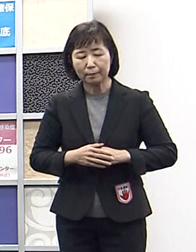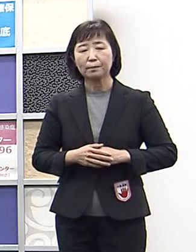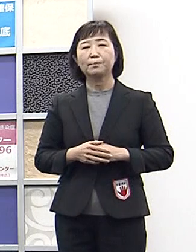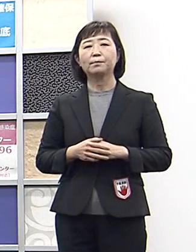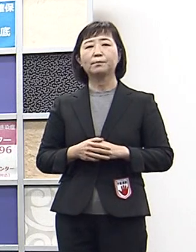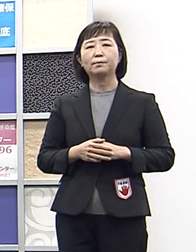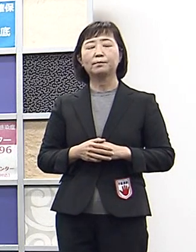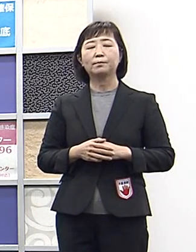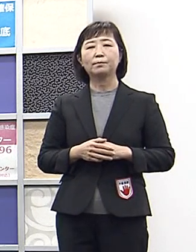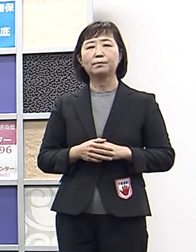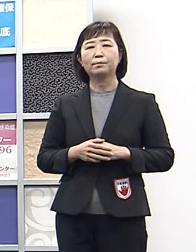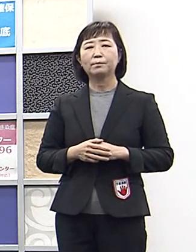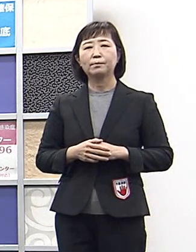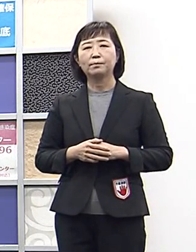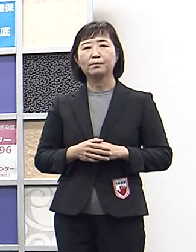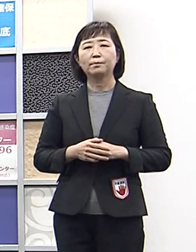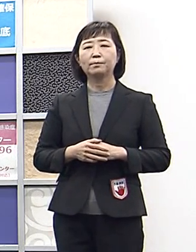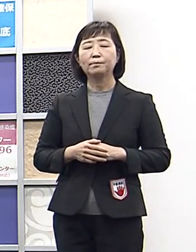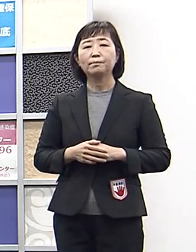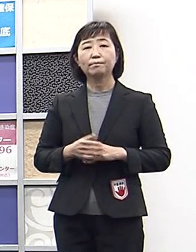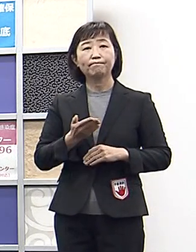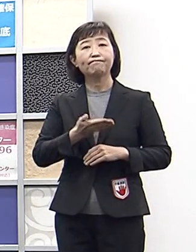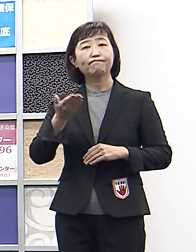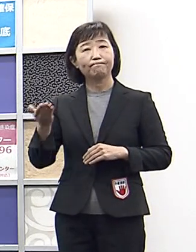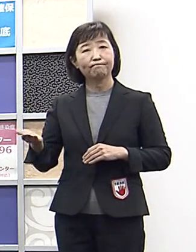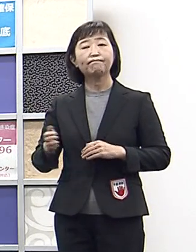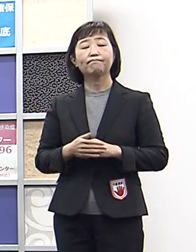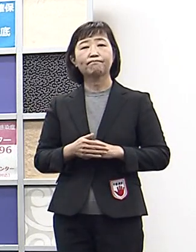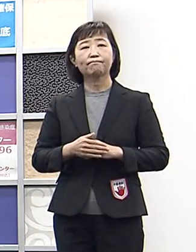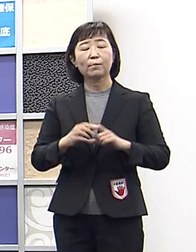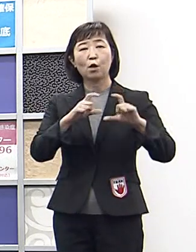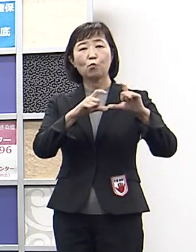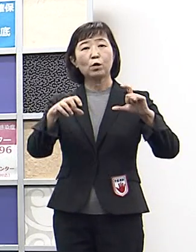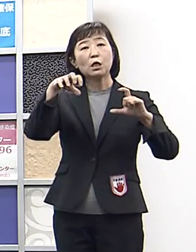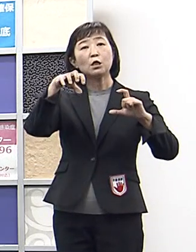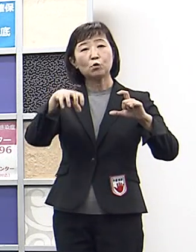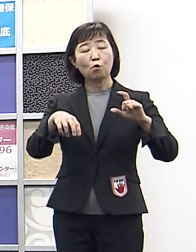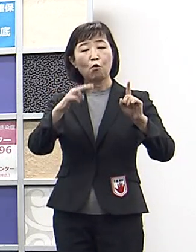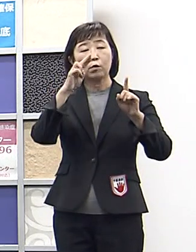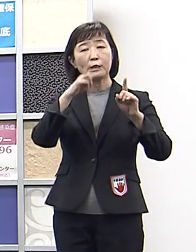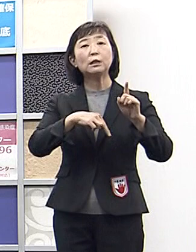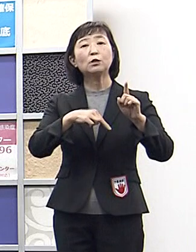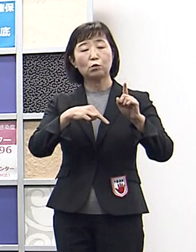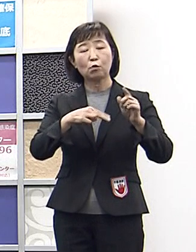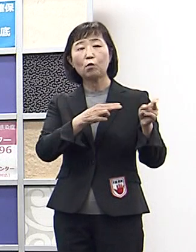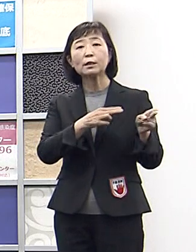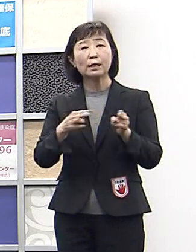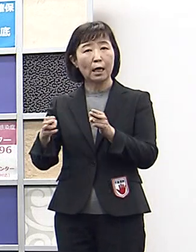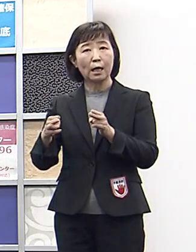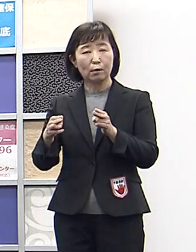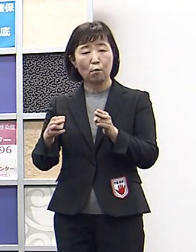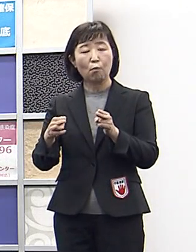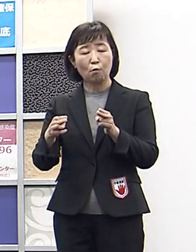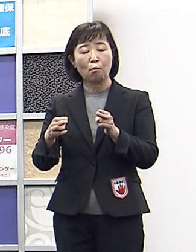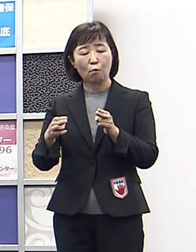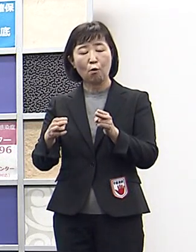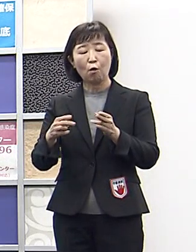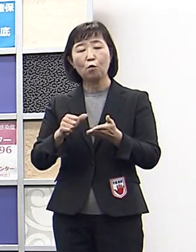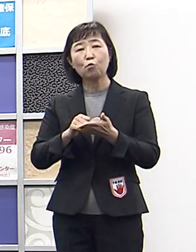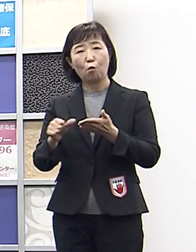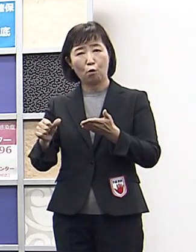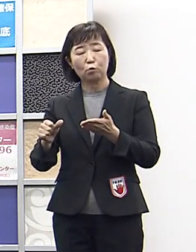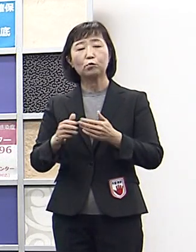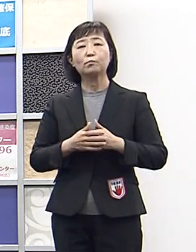ます次にグリーンの認証制度の登録制度への移行についてご説明をいたし